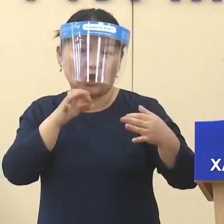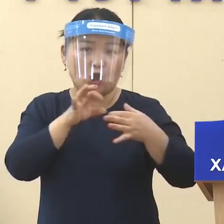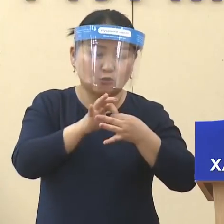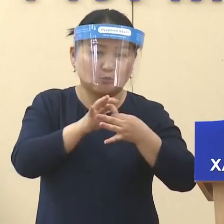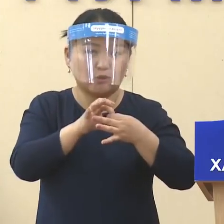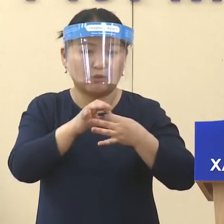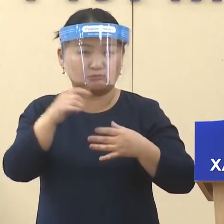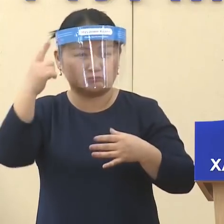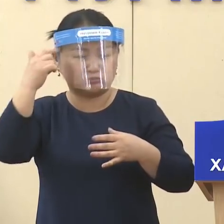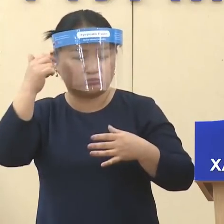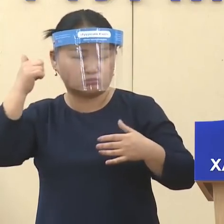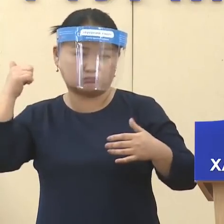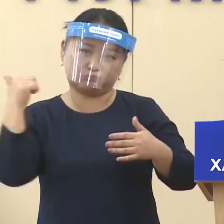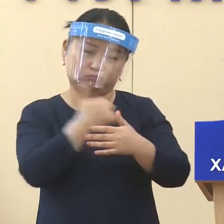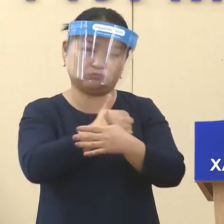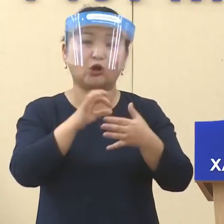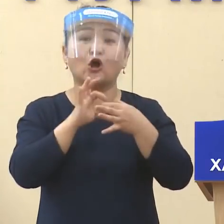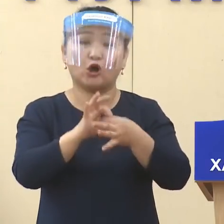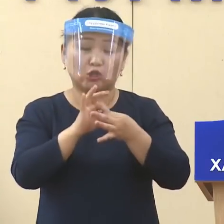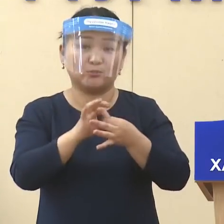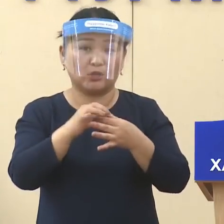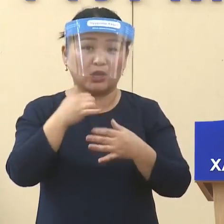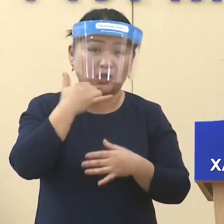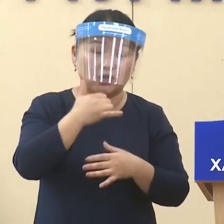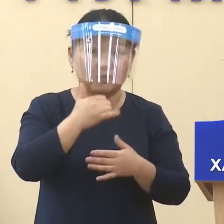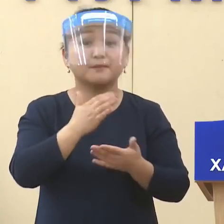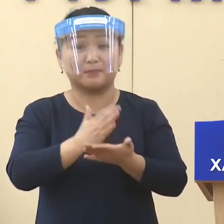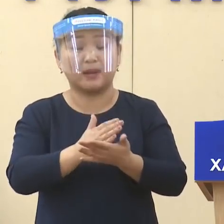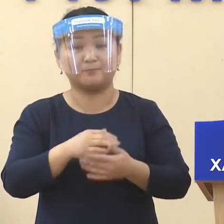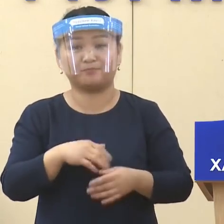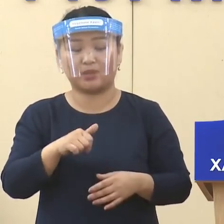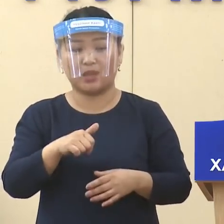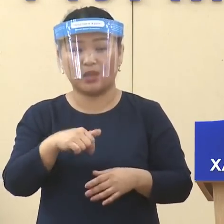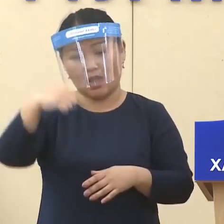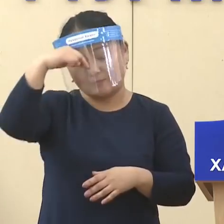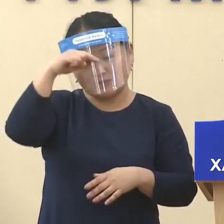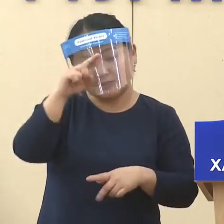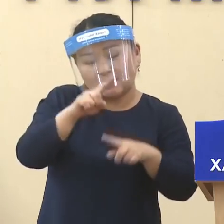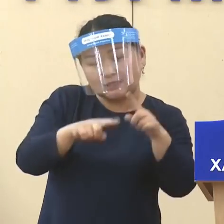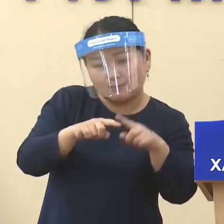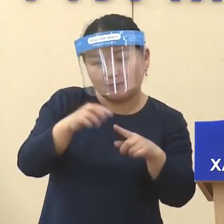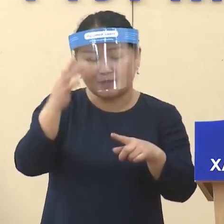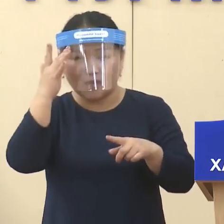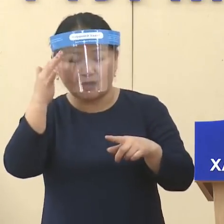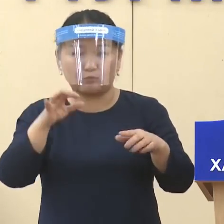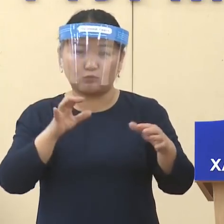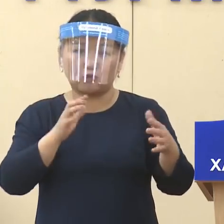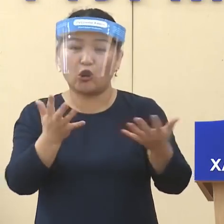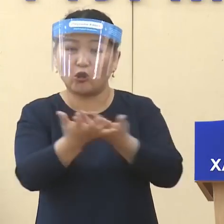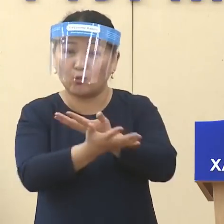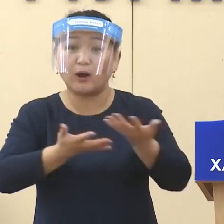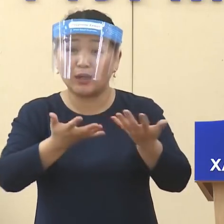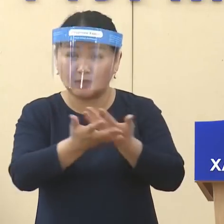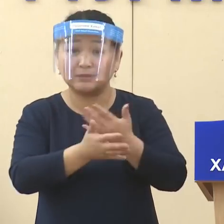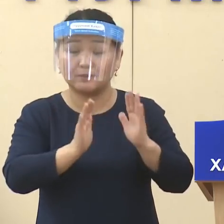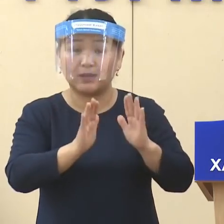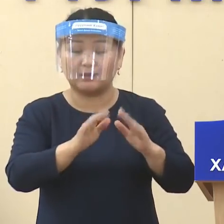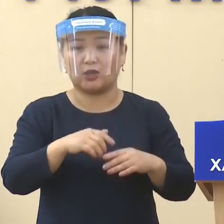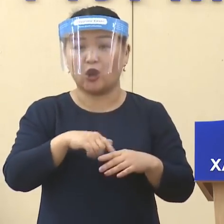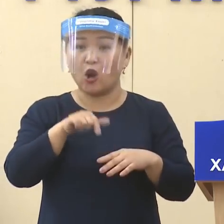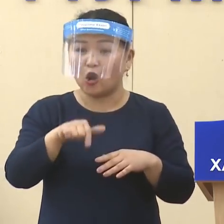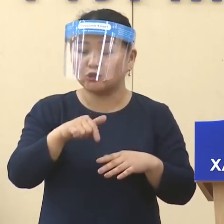хоорондоо зөвлөлддөг. Тэгээ энэ дээр эмчилгээнд дээр нь ингэн тэгнэгээд хоорондоо ажиллаж байна. А аппарат хэрэгслийн хувьд бол